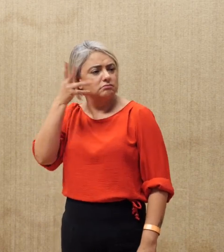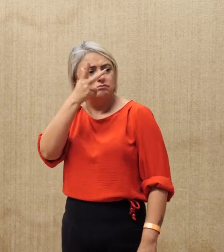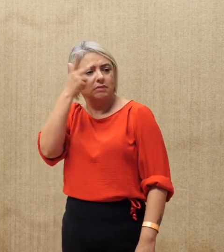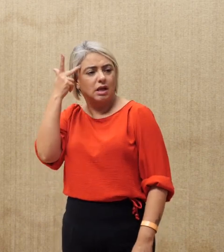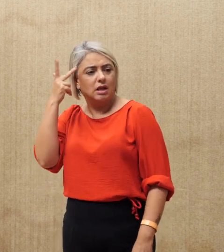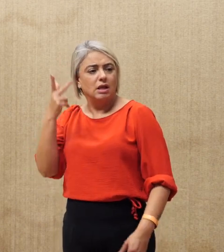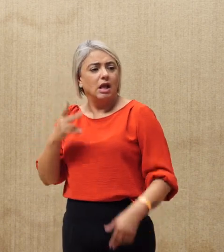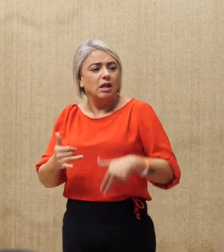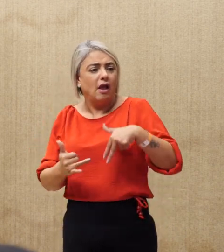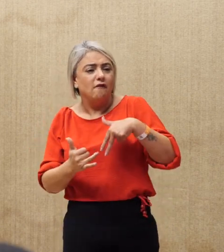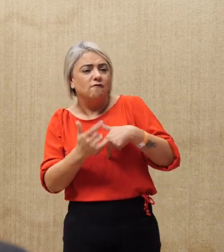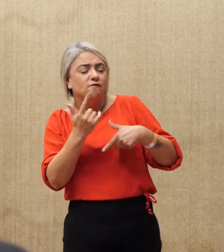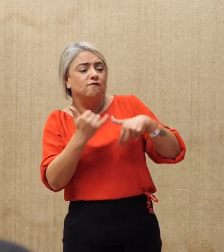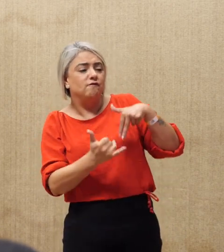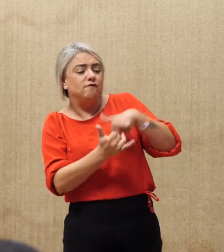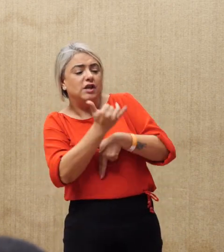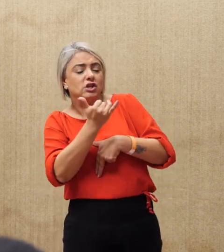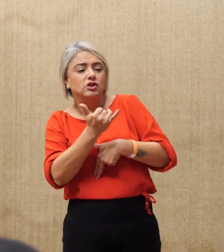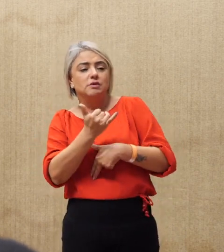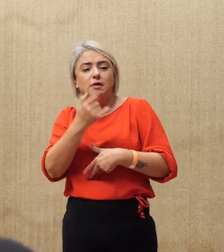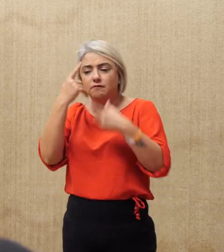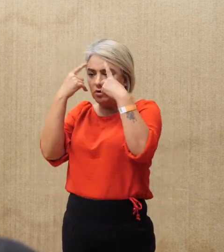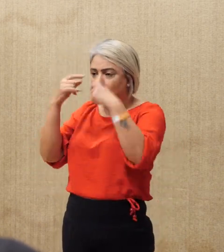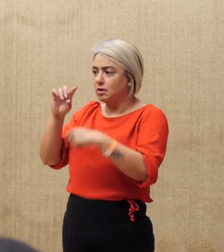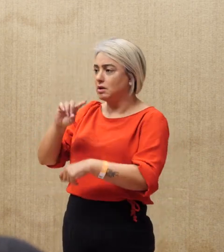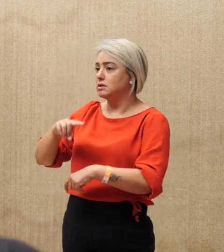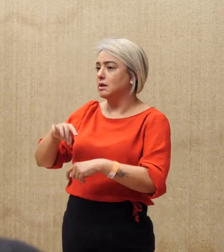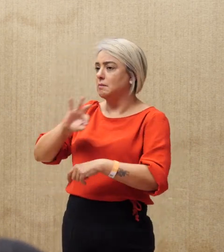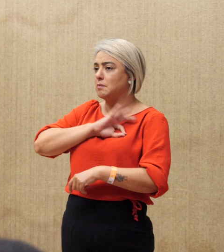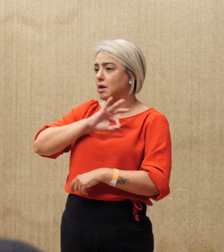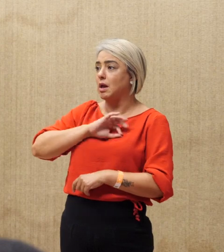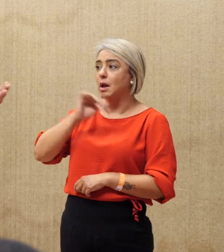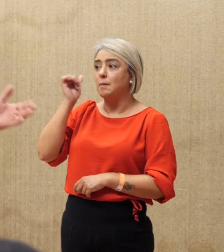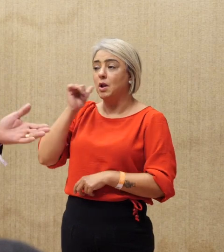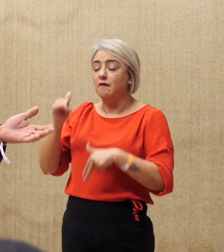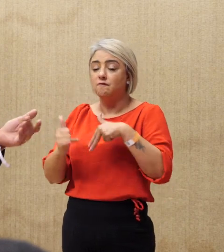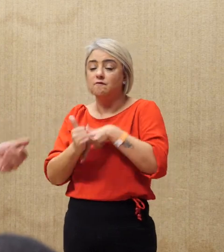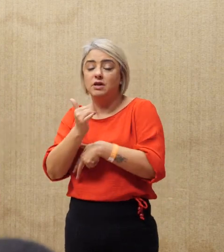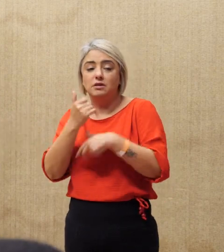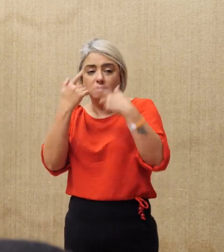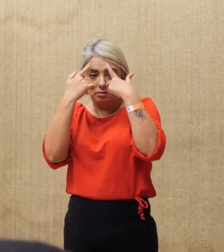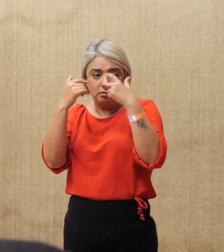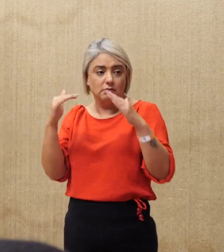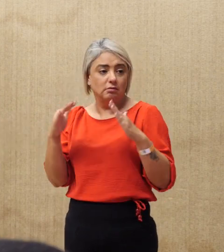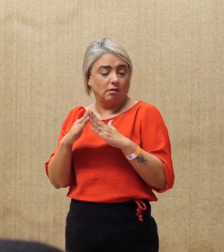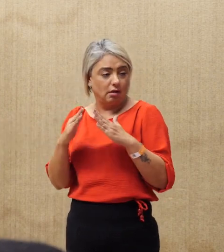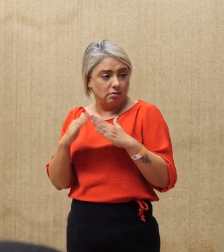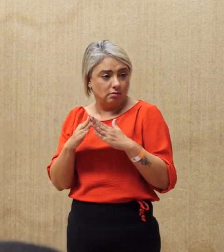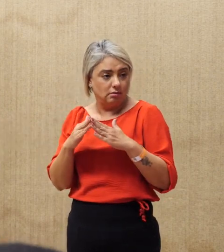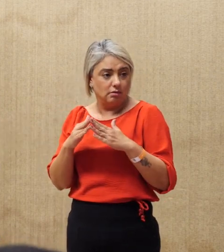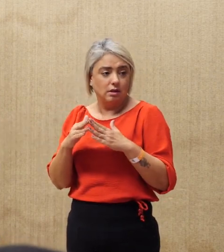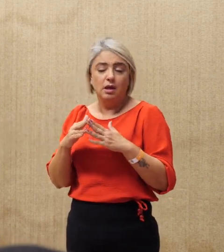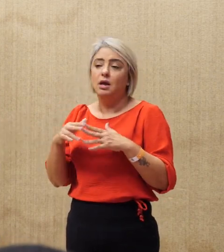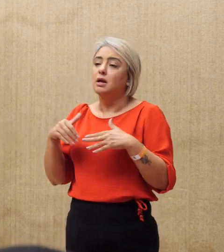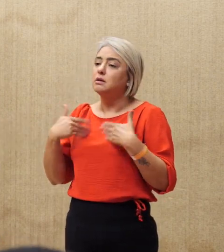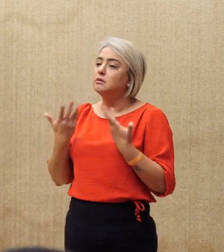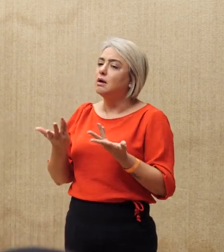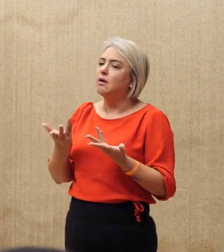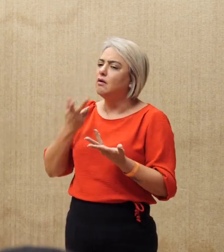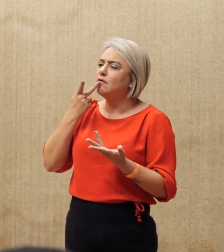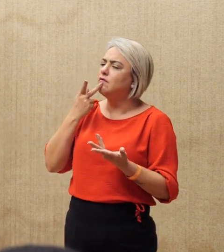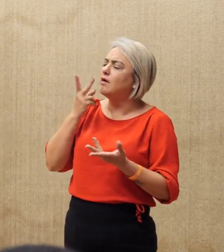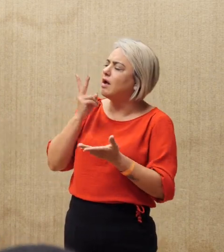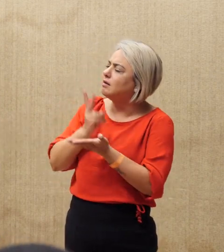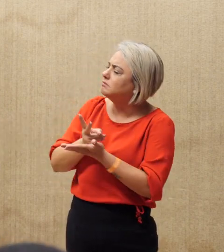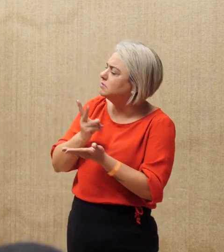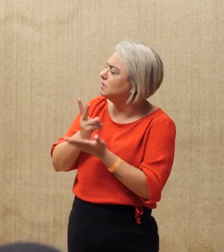pessoas vítimas de violências policiais, para mulheres vítimas de violências domésticas. Então, eu prego sempre